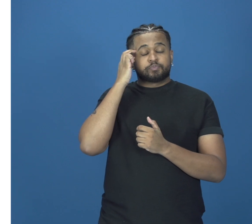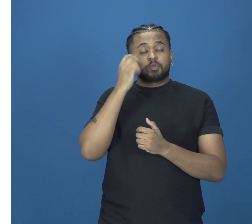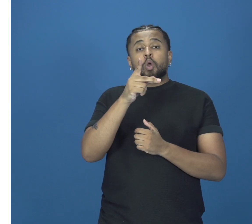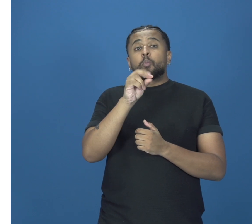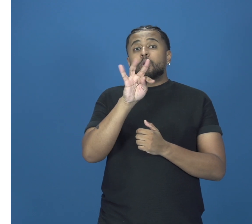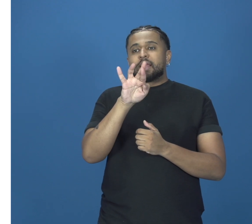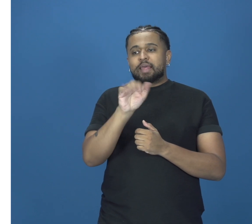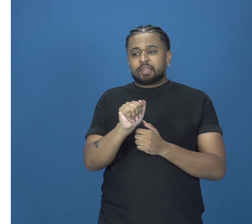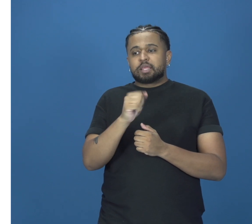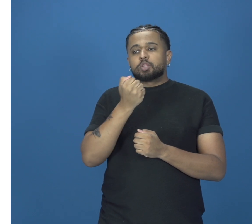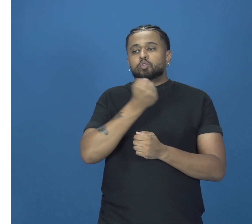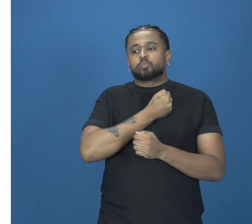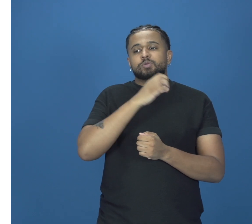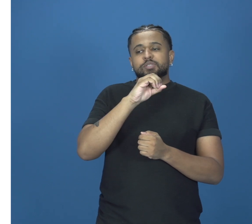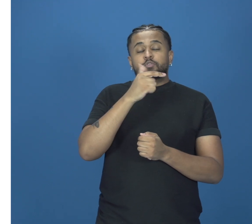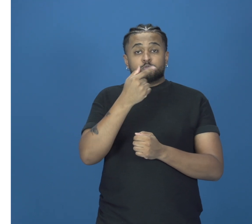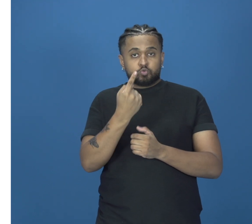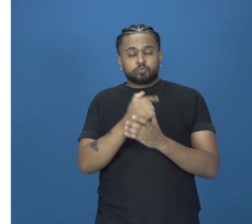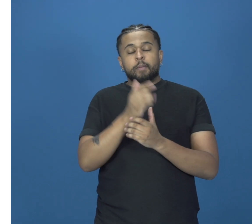Portaria Normativa número